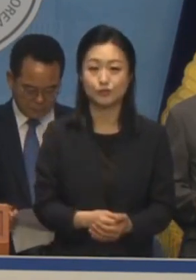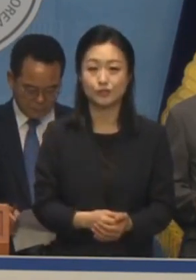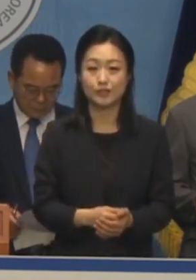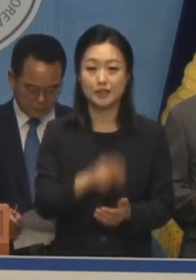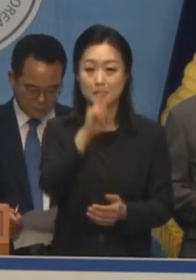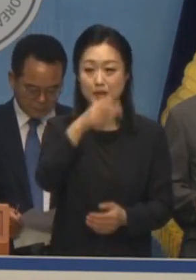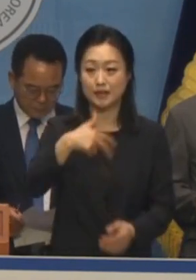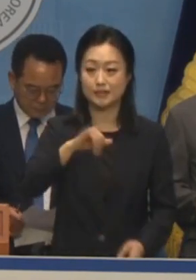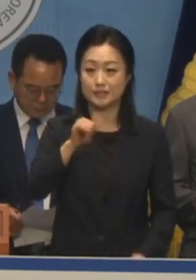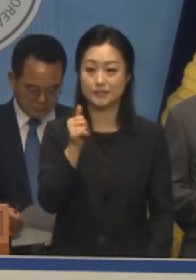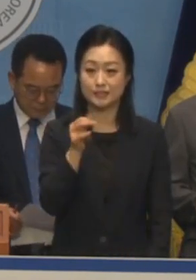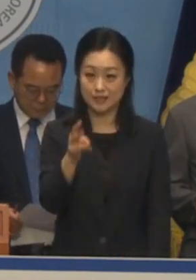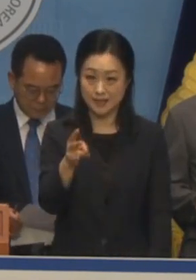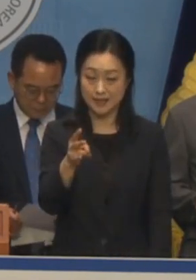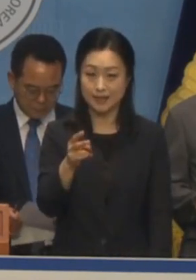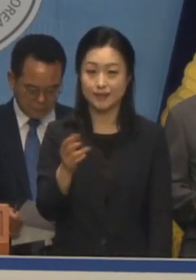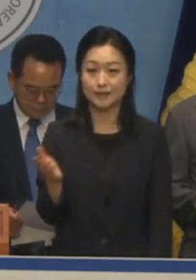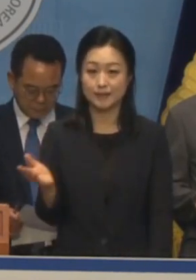박지혜 의원님,